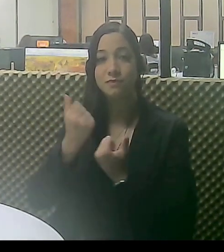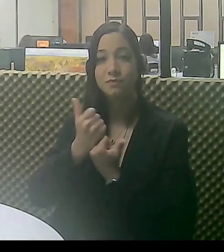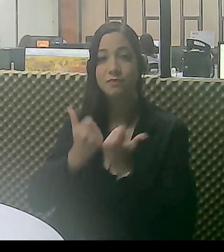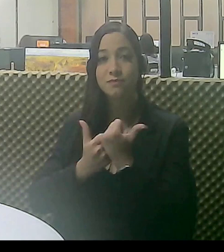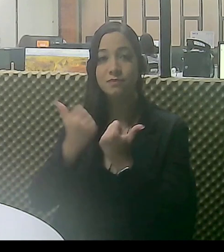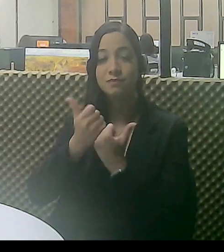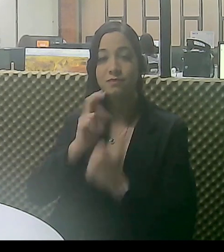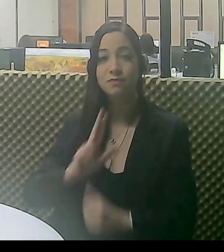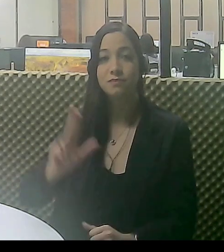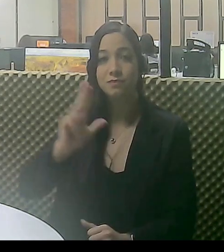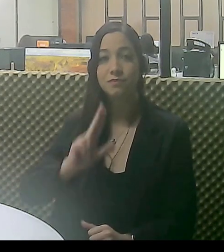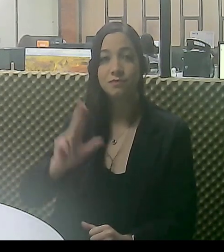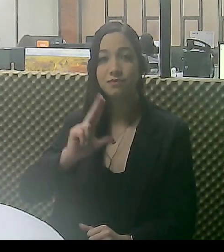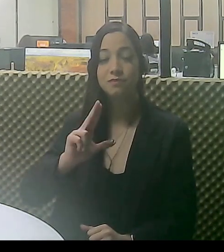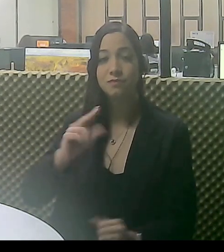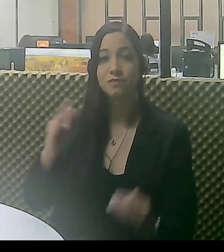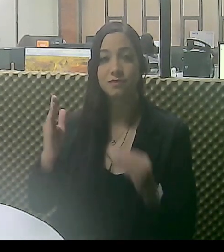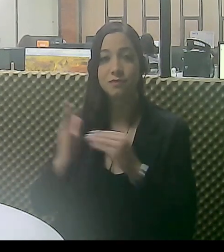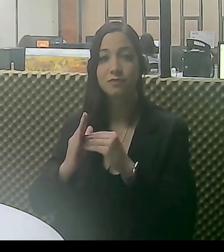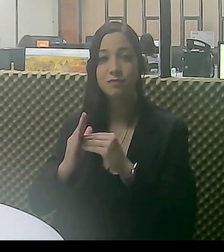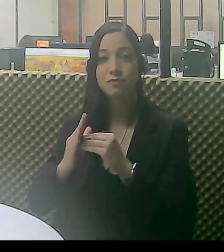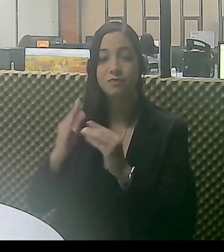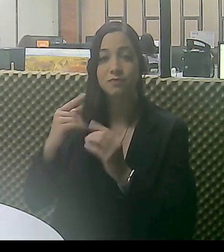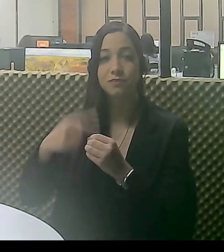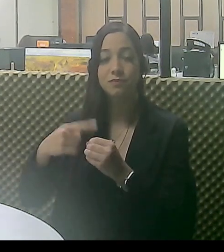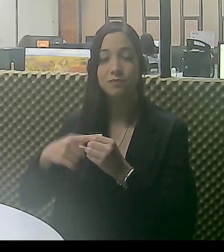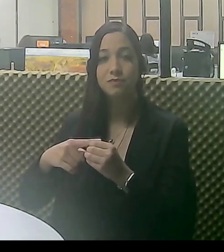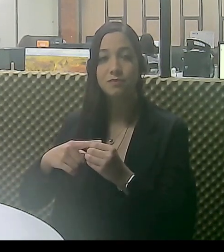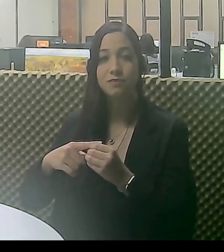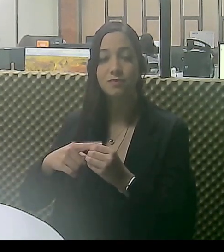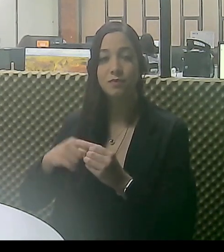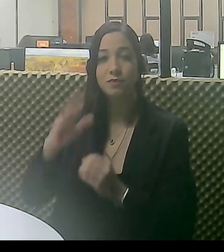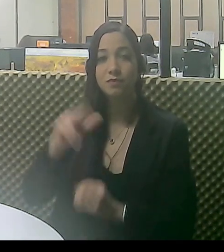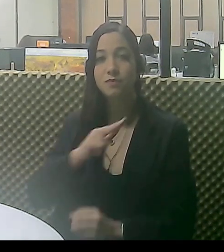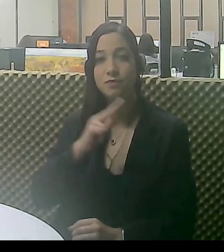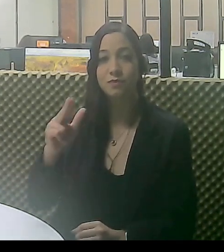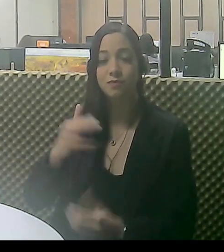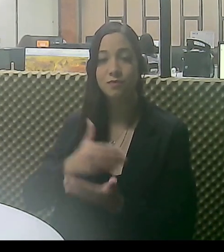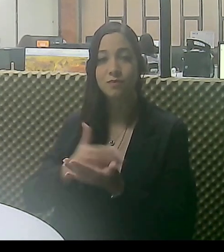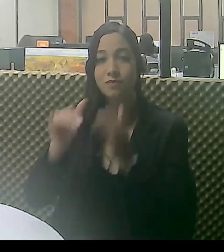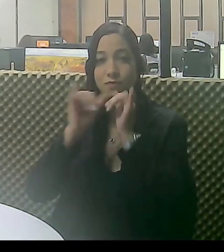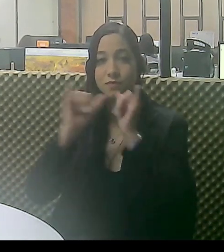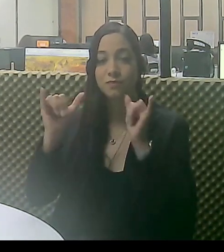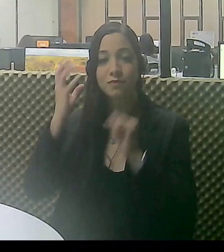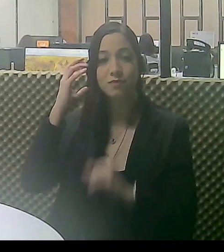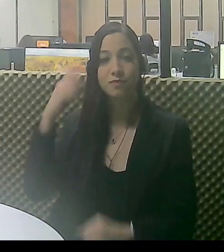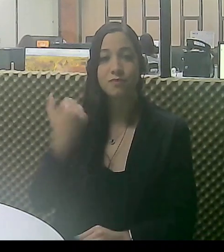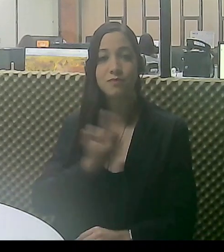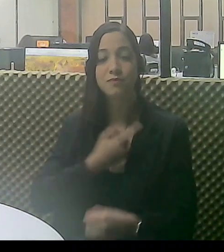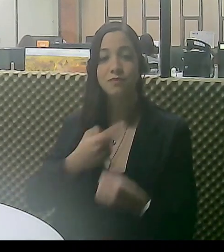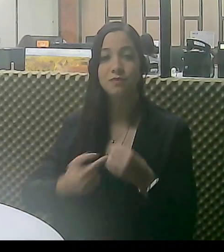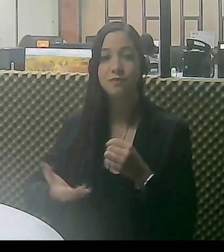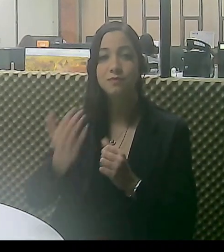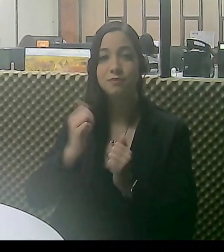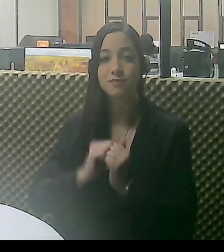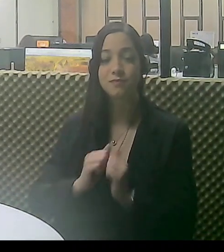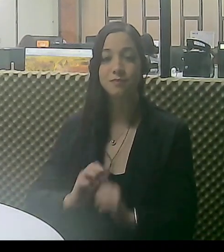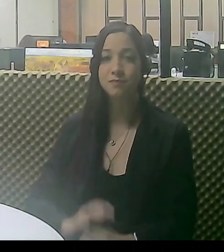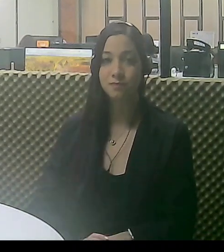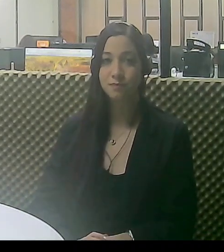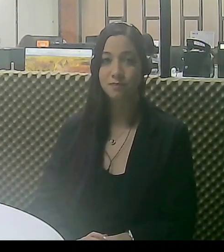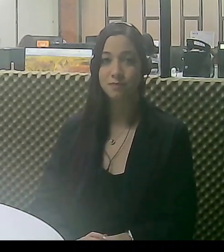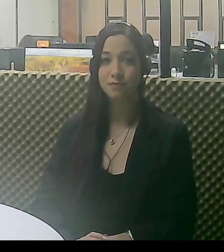revezamento Uberlândia-Romaria. Essas e outras notícias a partir de agora na Rádio Nossa Cidade. Vem com a